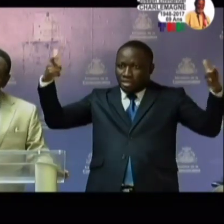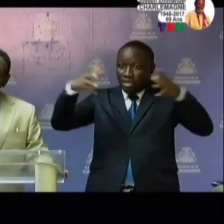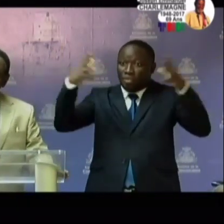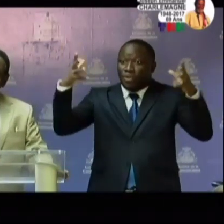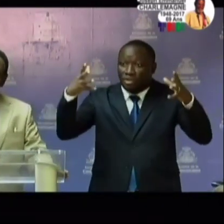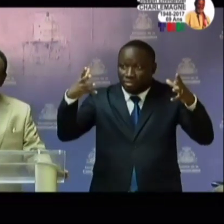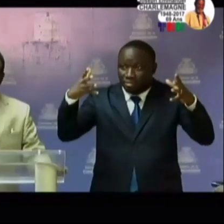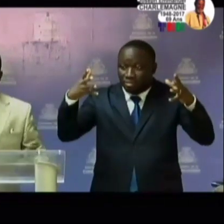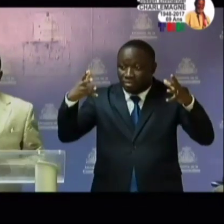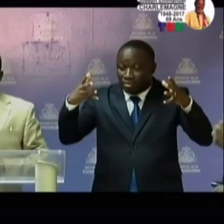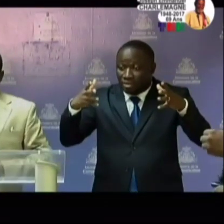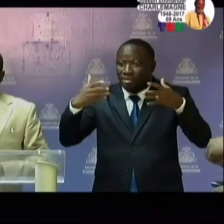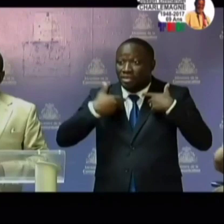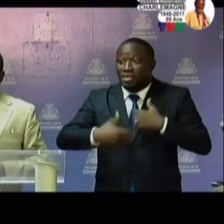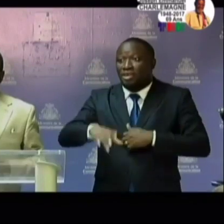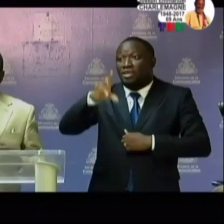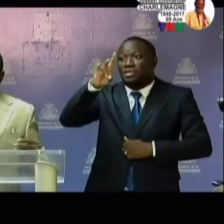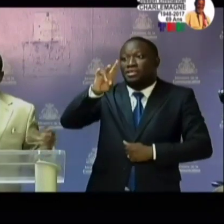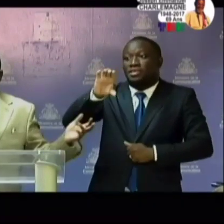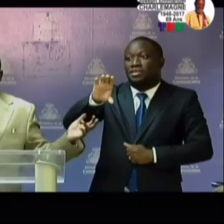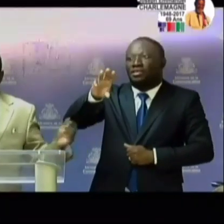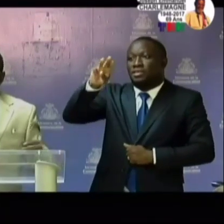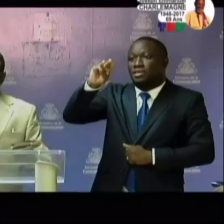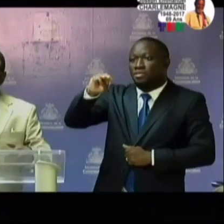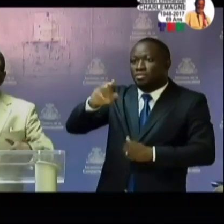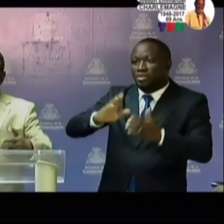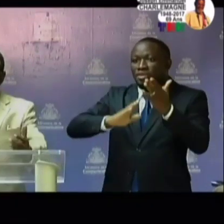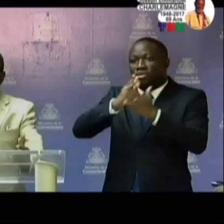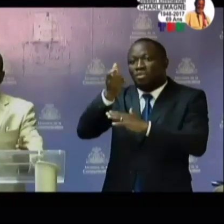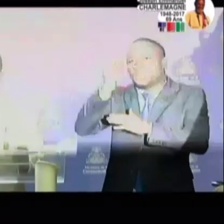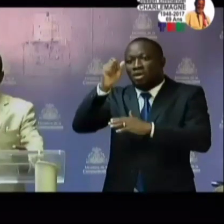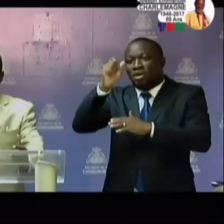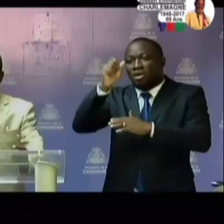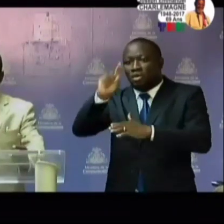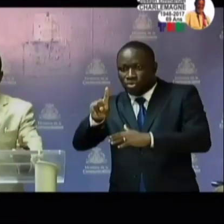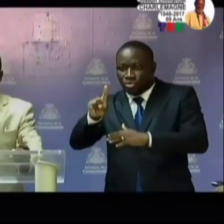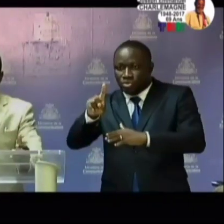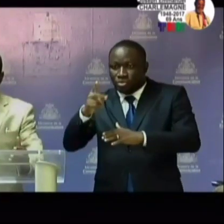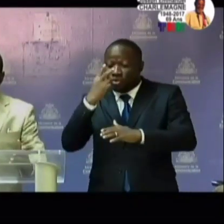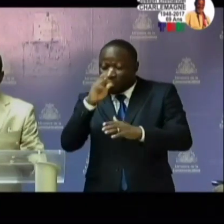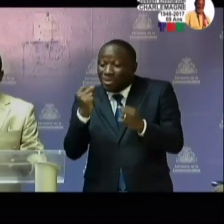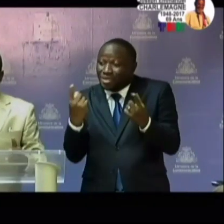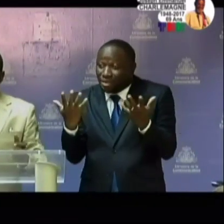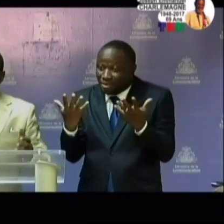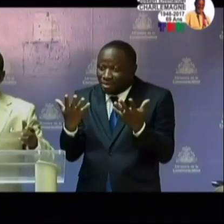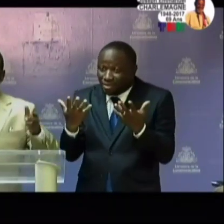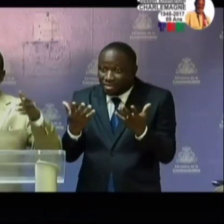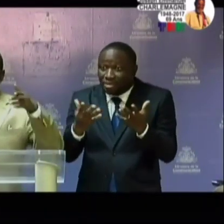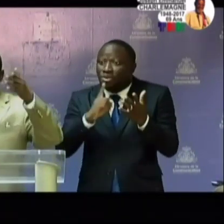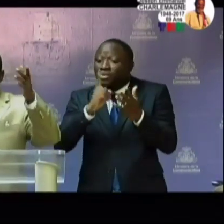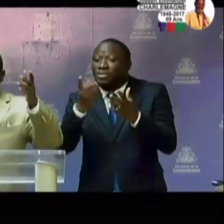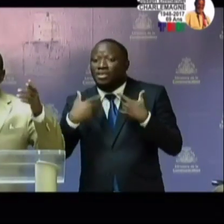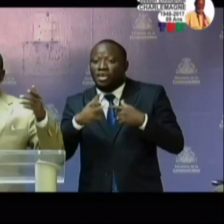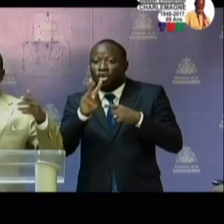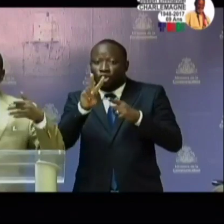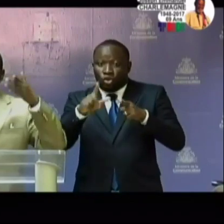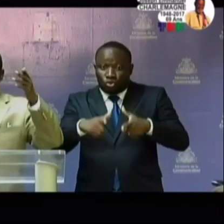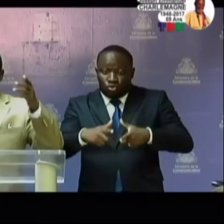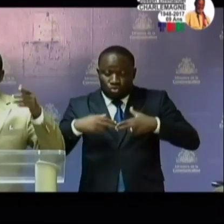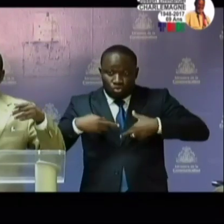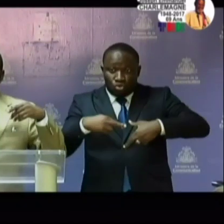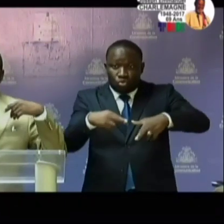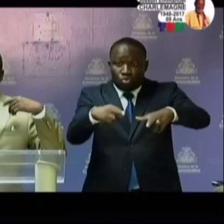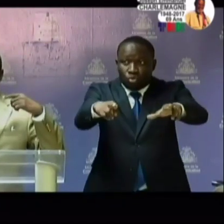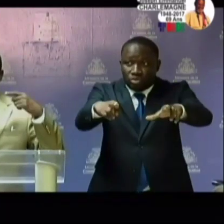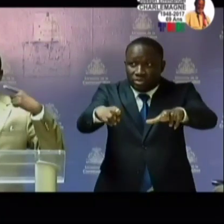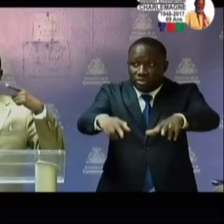Donc il y a 700 mètres par 11 ou en termes de surface ça représente. C'est comme si me gagnais deux routes, là me dit me 700